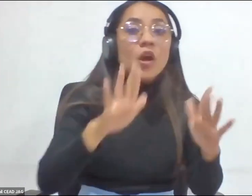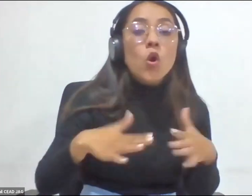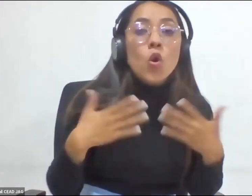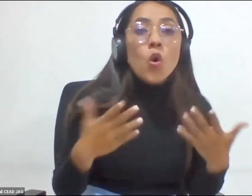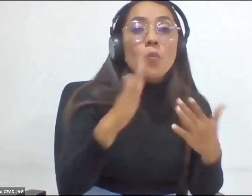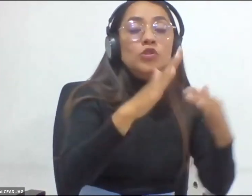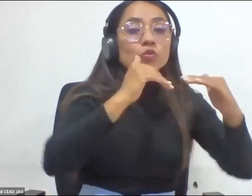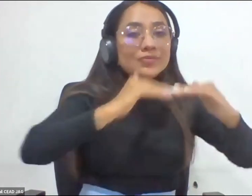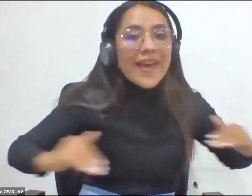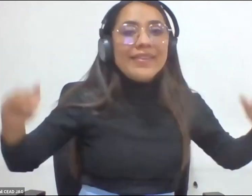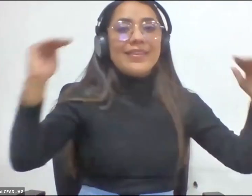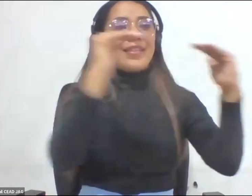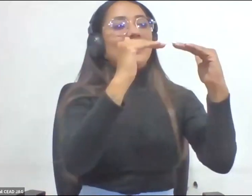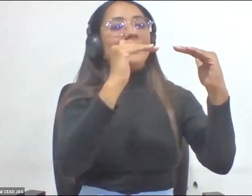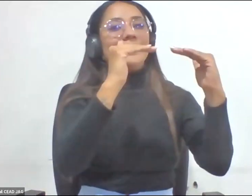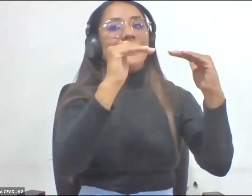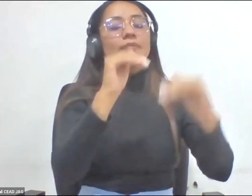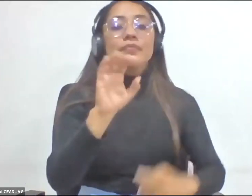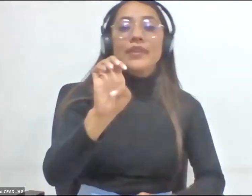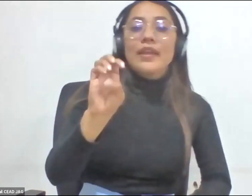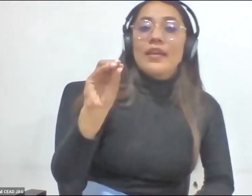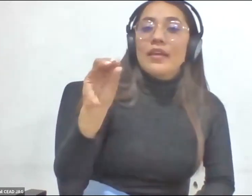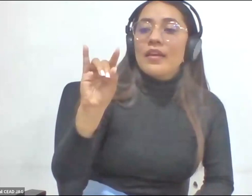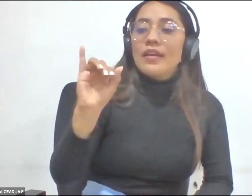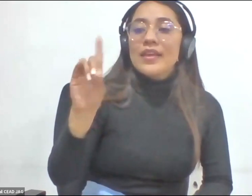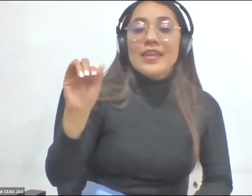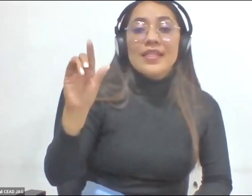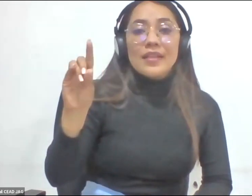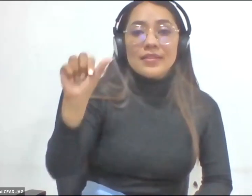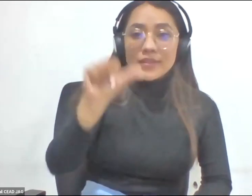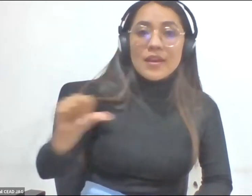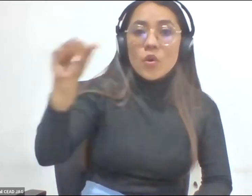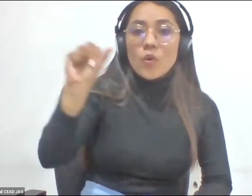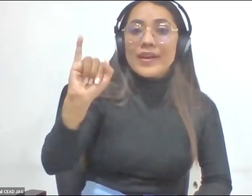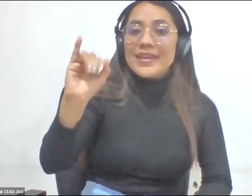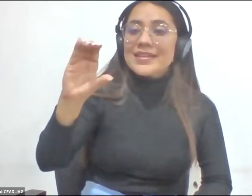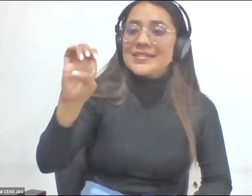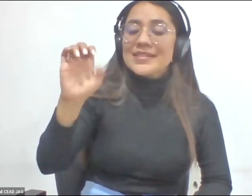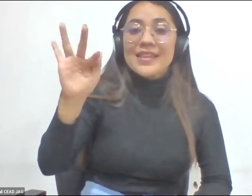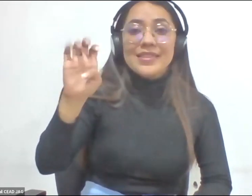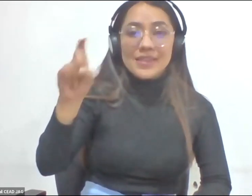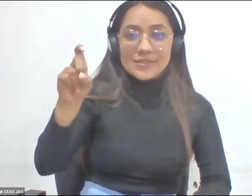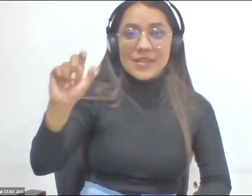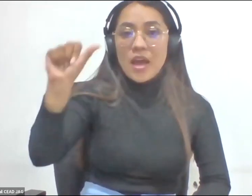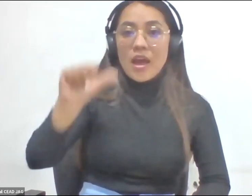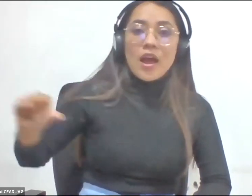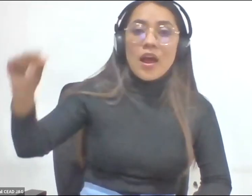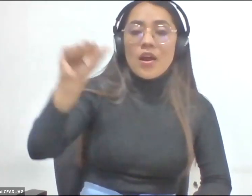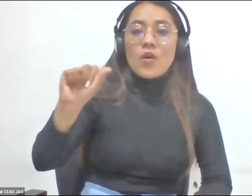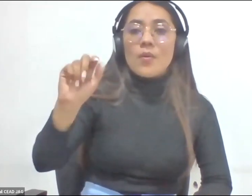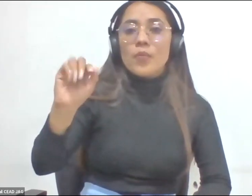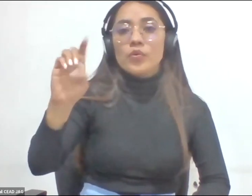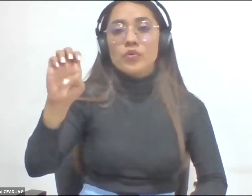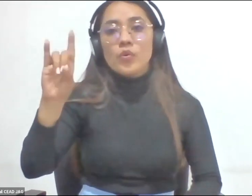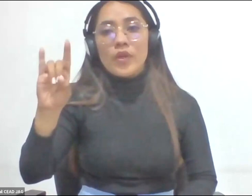equidad que es equidad arroba icetex.gob.co teniendo en cuenta también las diferentes consultas